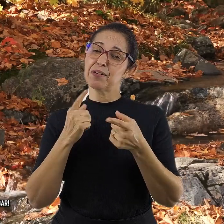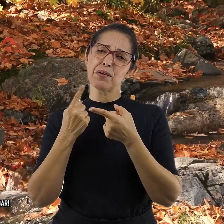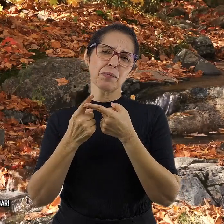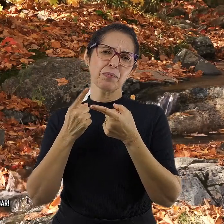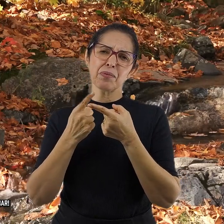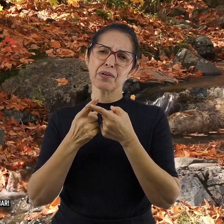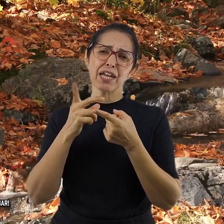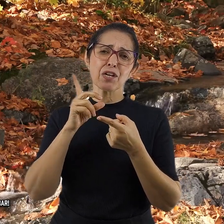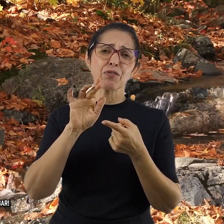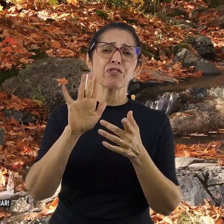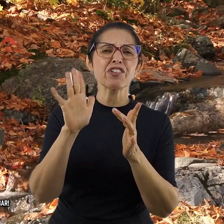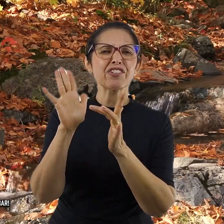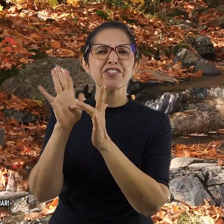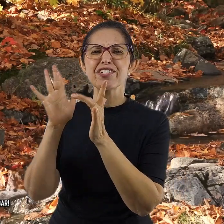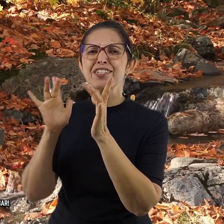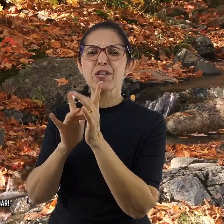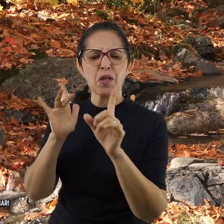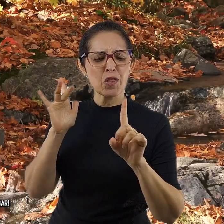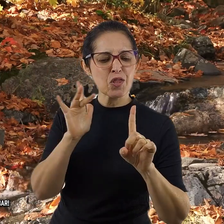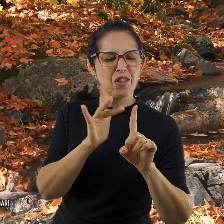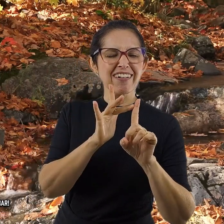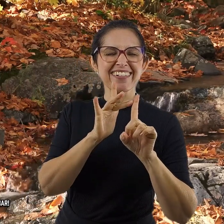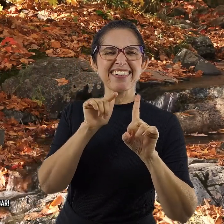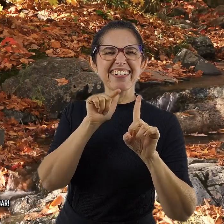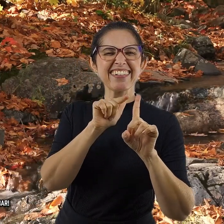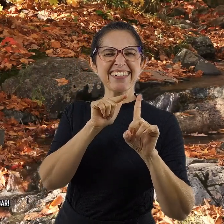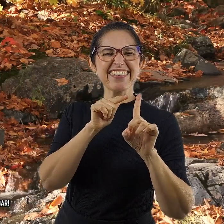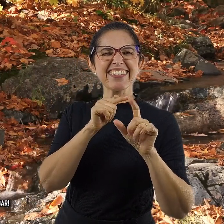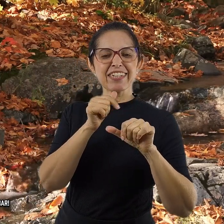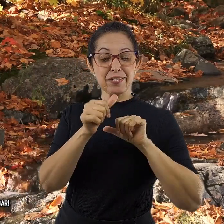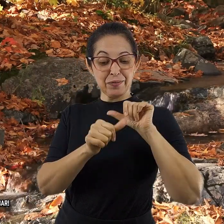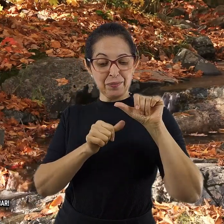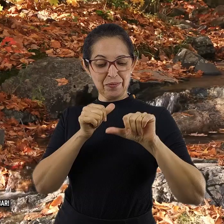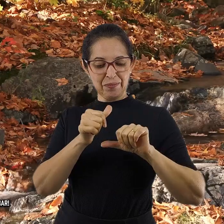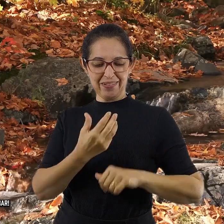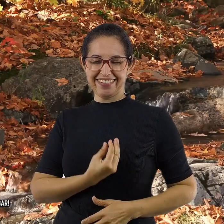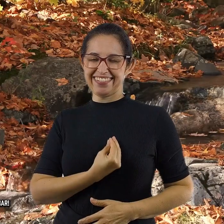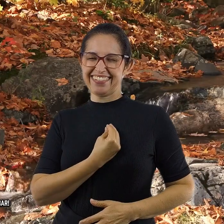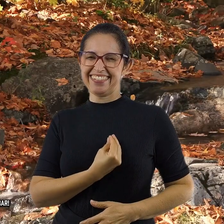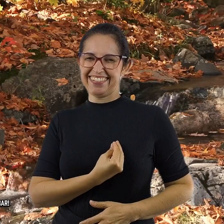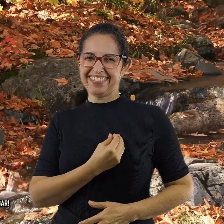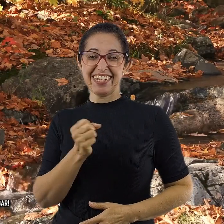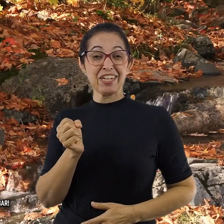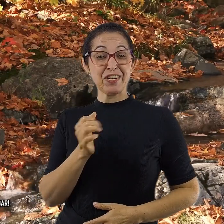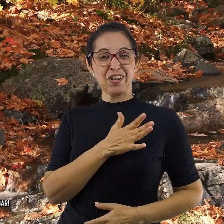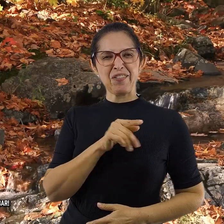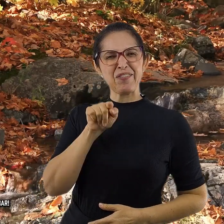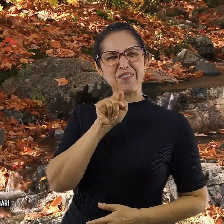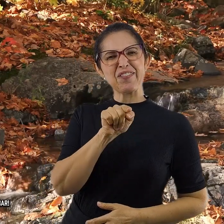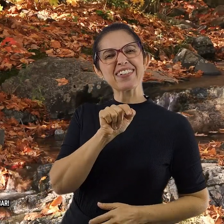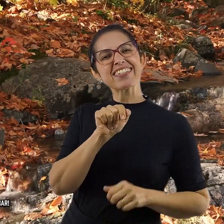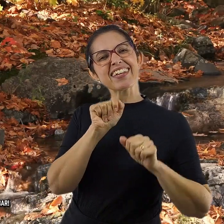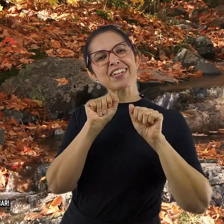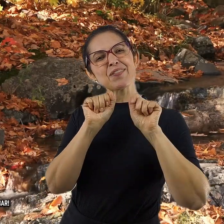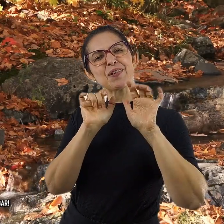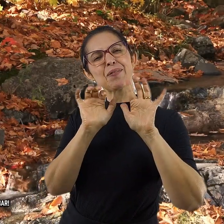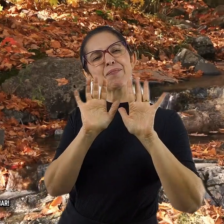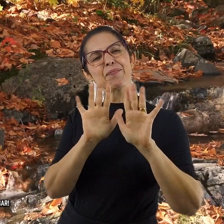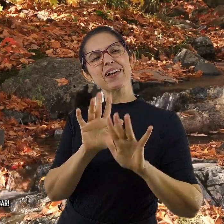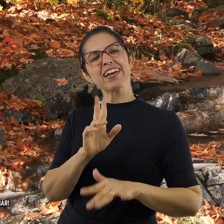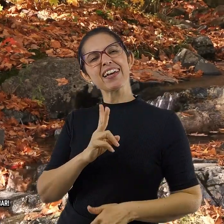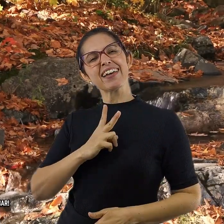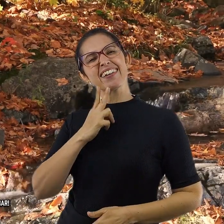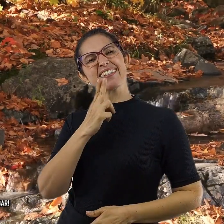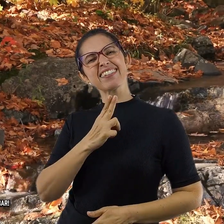Jesus mudou a sua vida. É por isso. Você é uma bênção, não porque